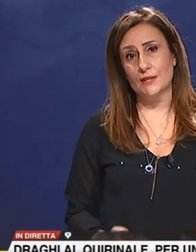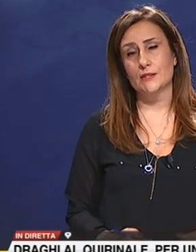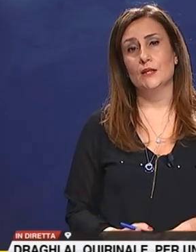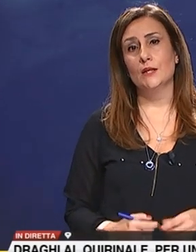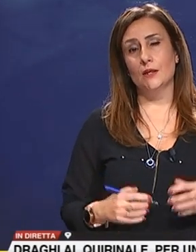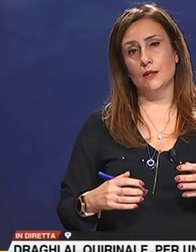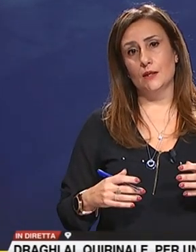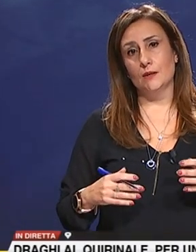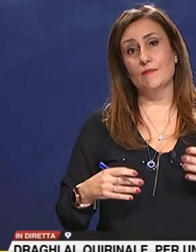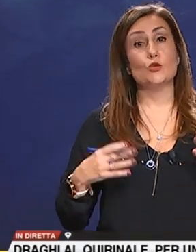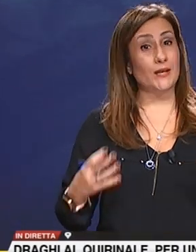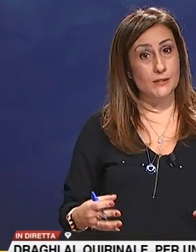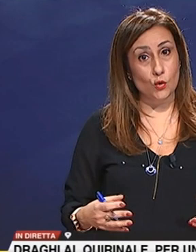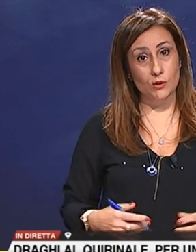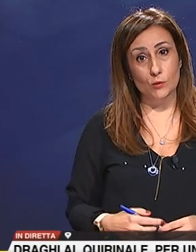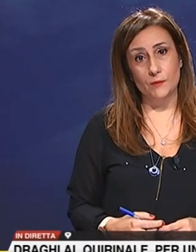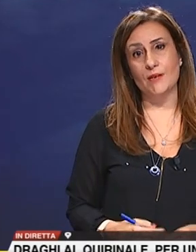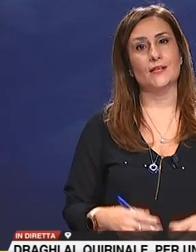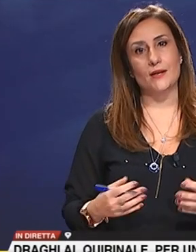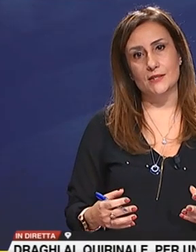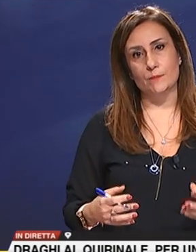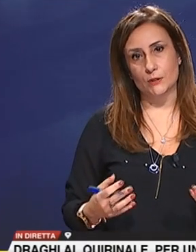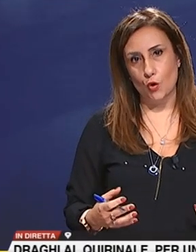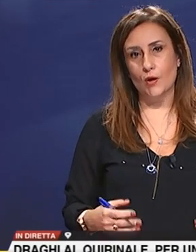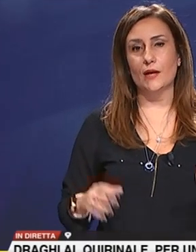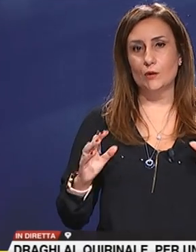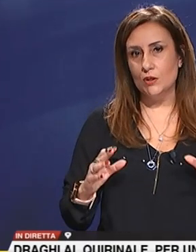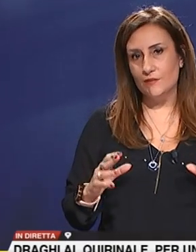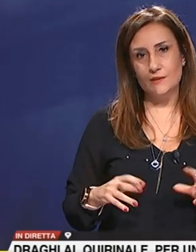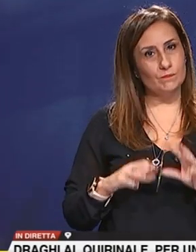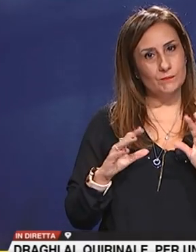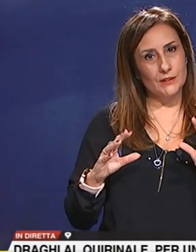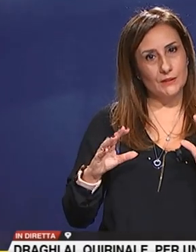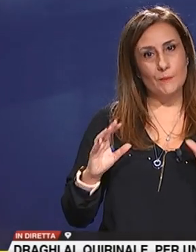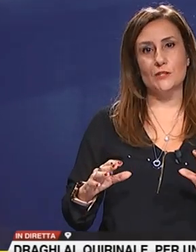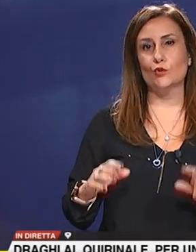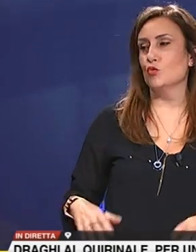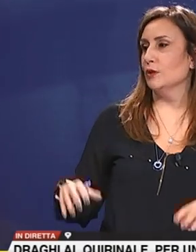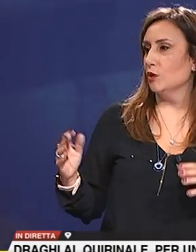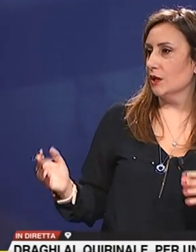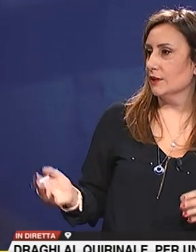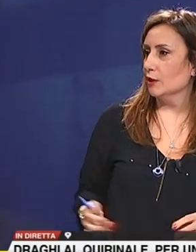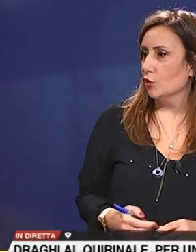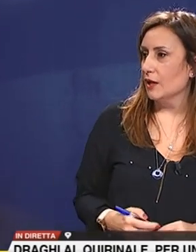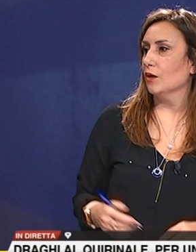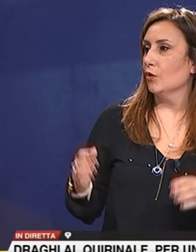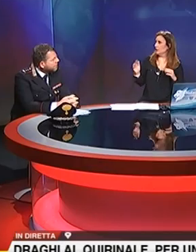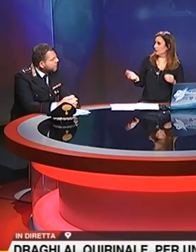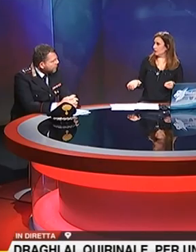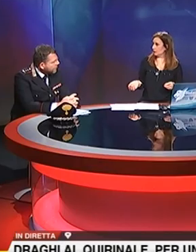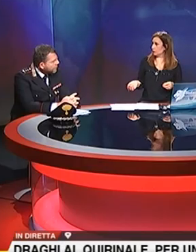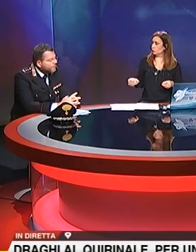stati diverse operazioni, diversi arresti per droga. Quindi vi presento subito il tenente